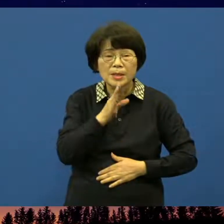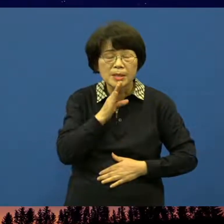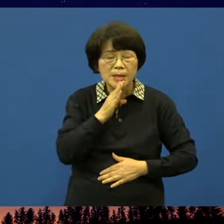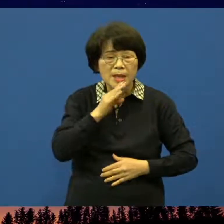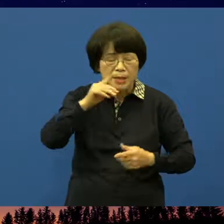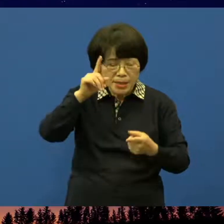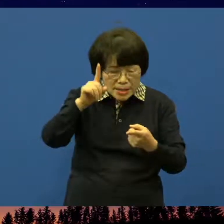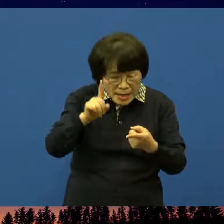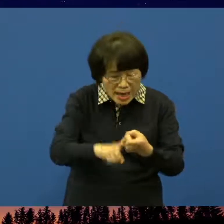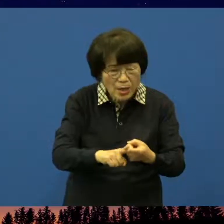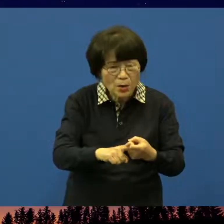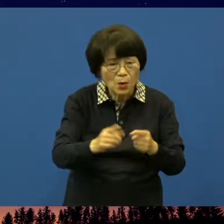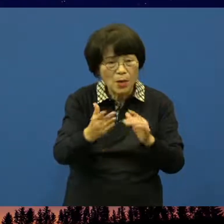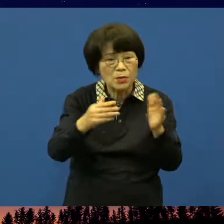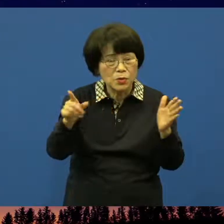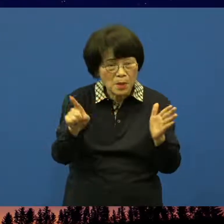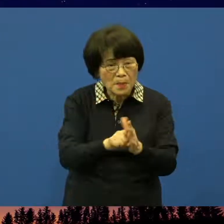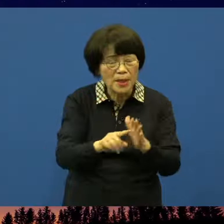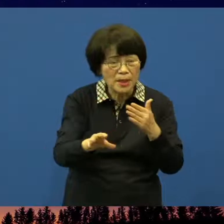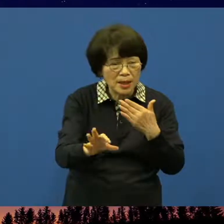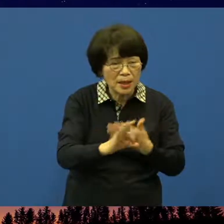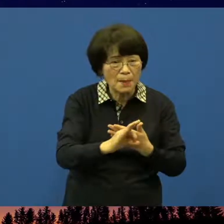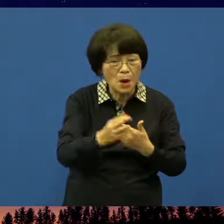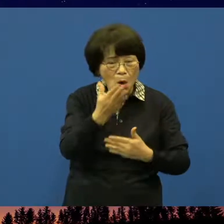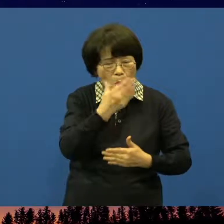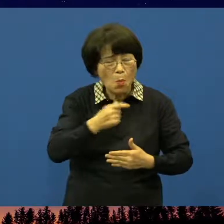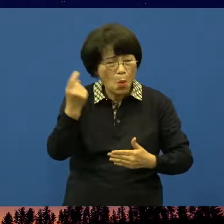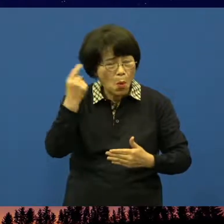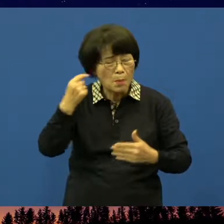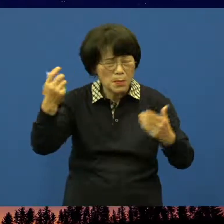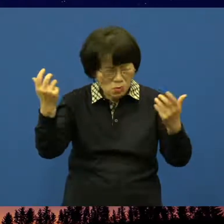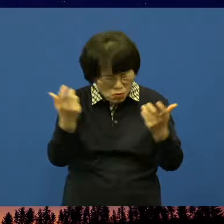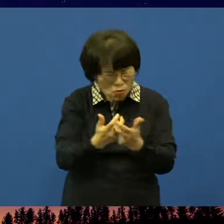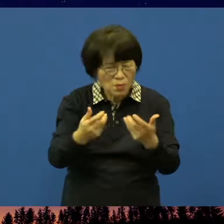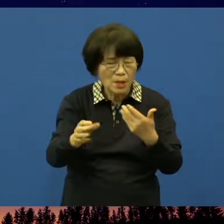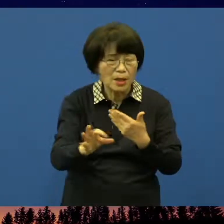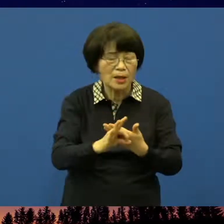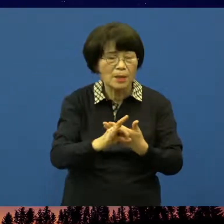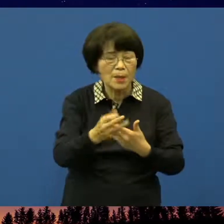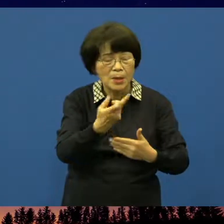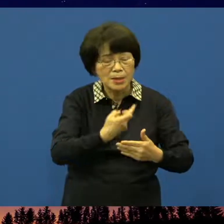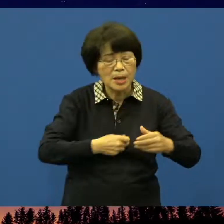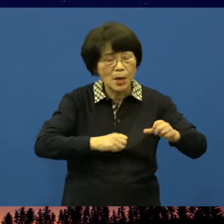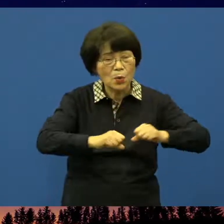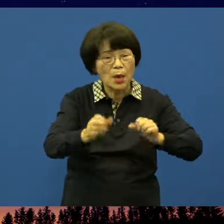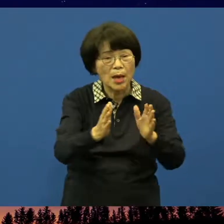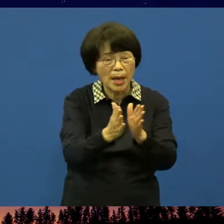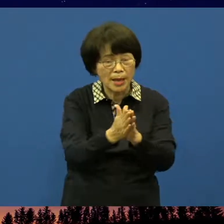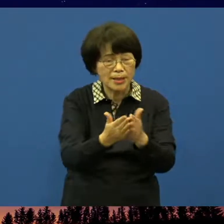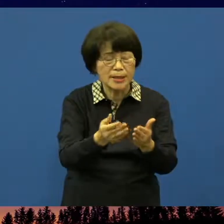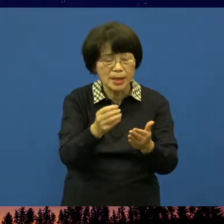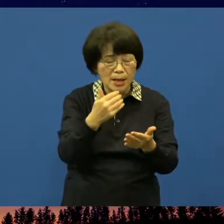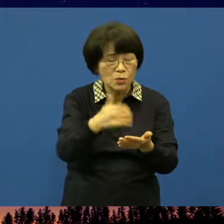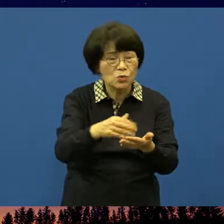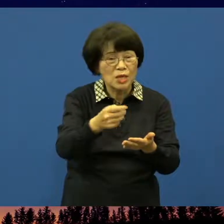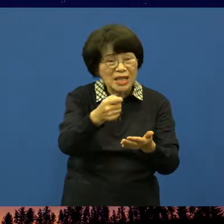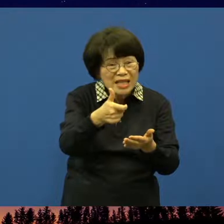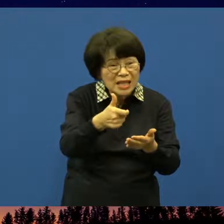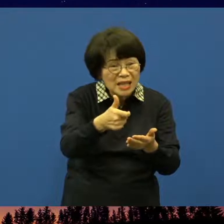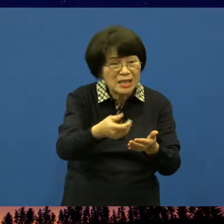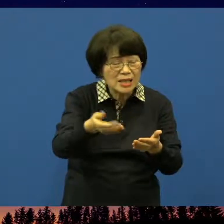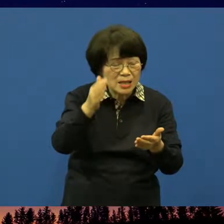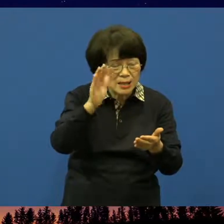제대로 믿기만 한다면, 복음에 완전히 사로잡히만 있다면 이런 사도행전의 소수의 사람들이 그 도시를 완전히 휘저어 놨어요.